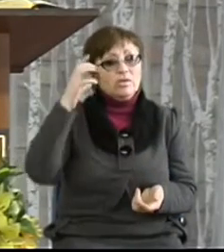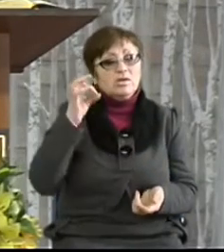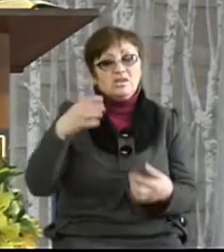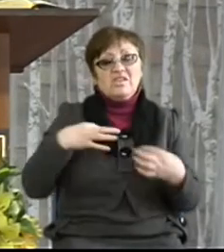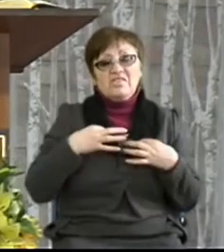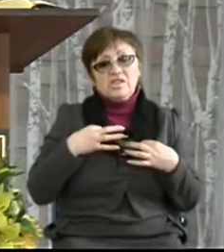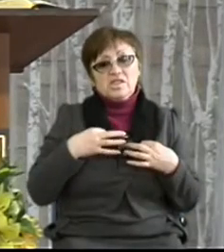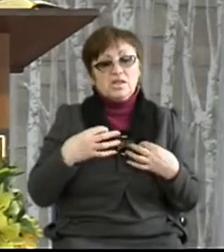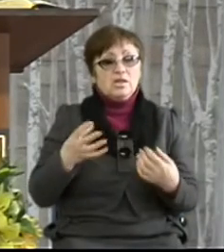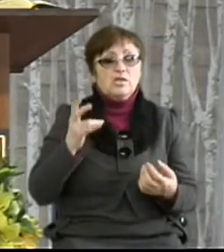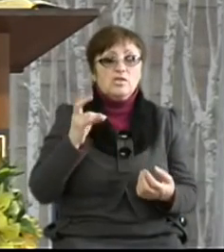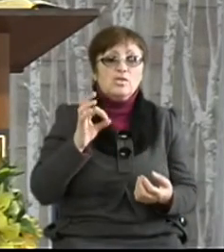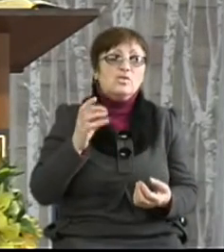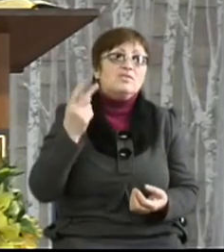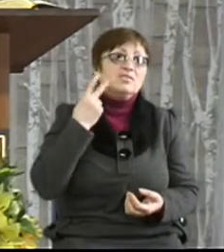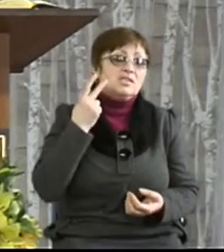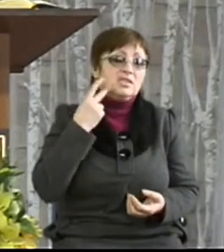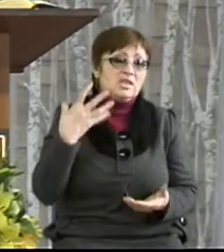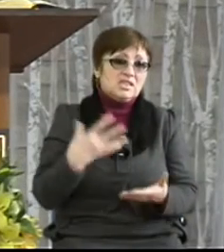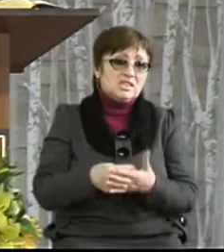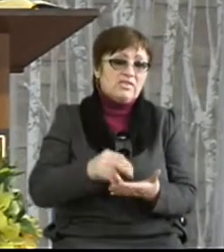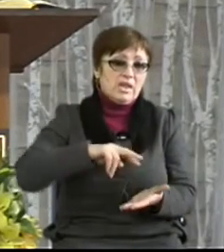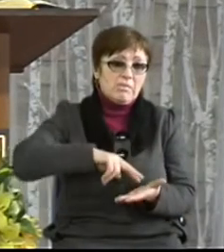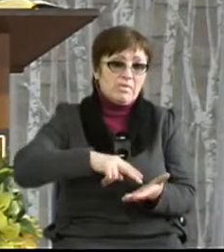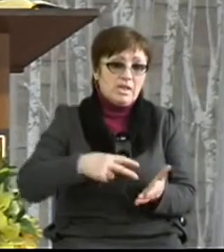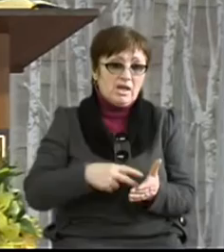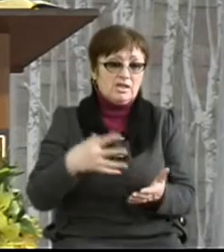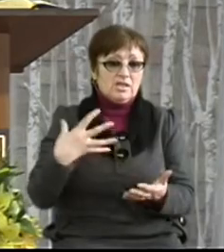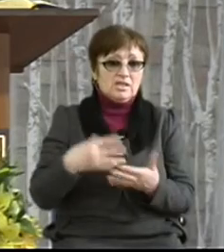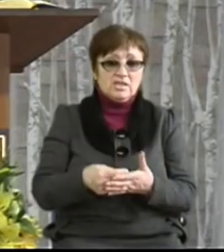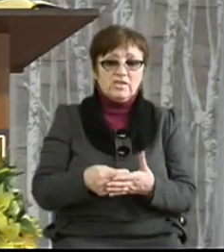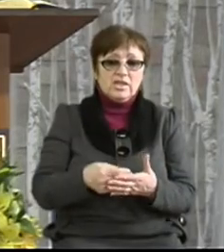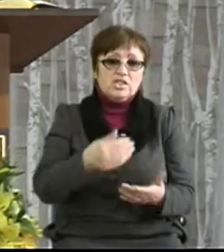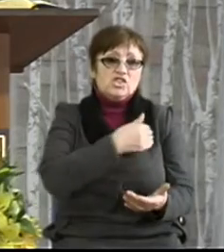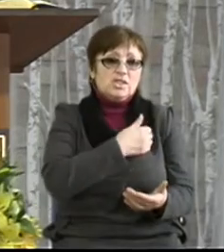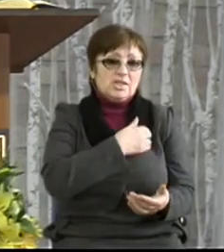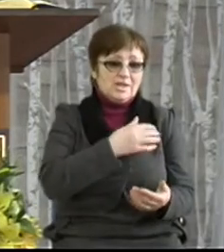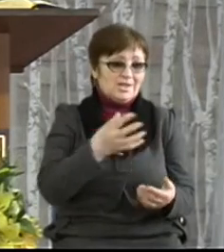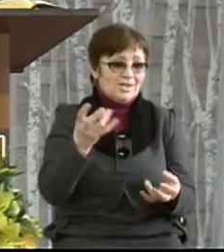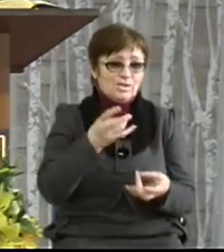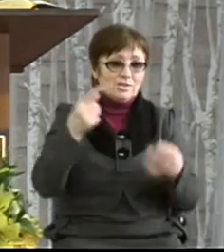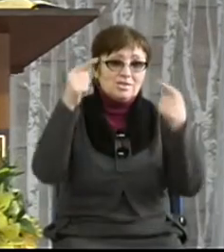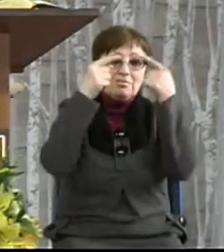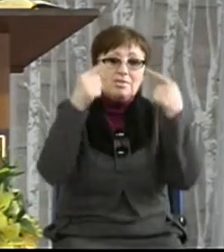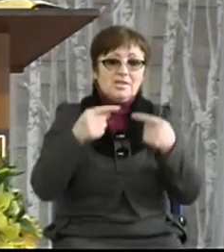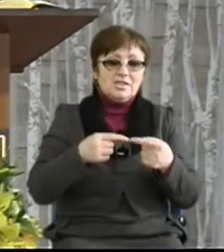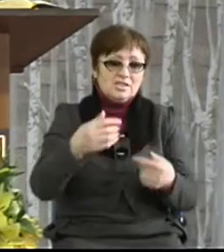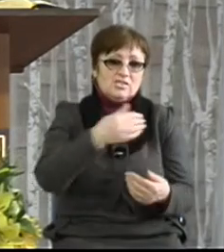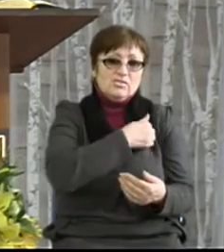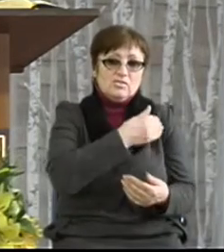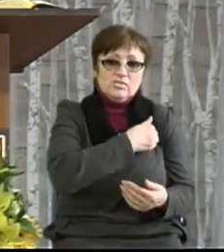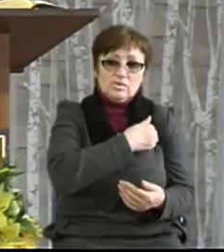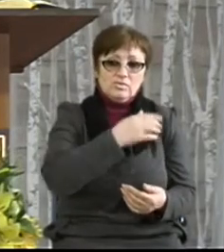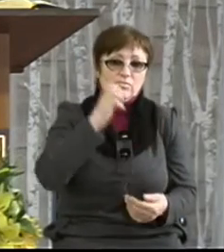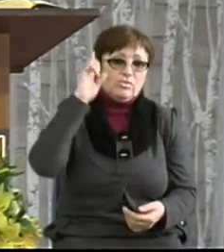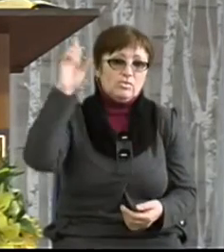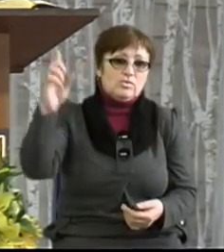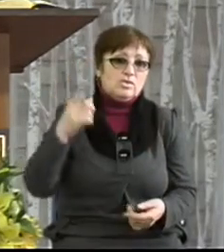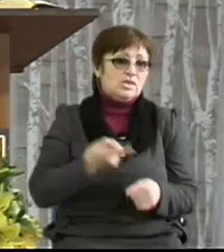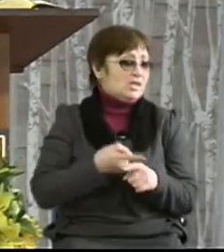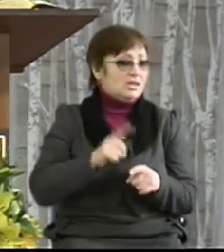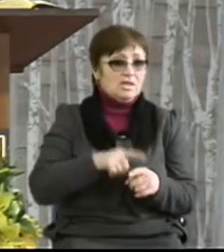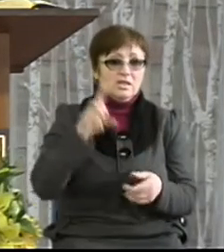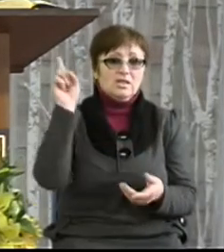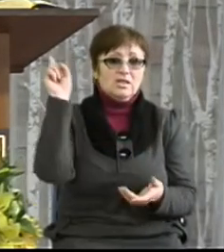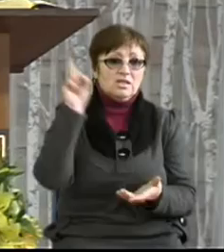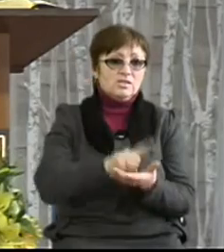вещах, но всегда свои планы, свои желания, свои стремления мы должны соизмерять с волей Божьей. И это должно происходить в нашей